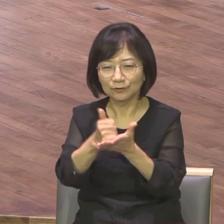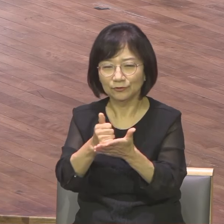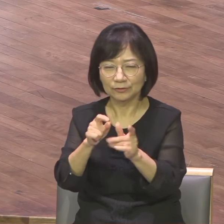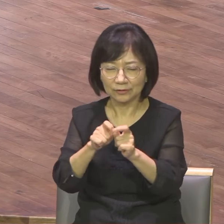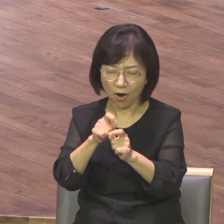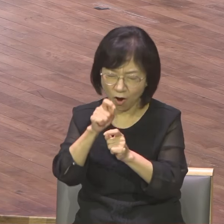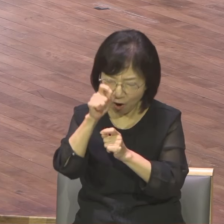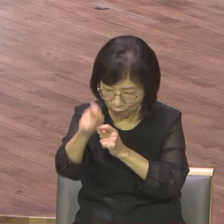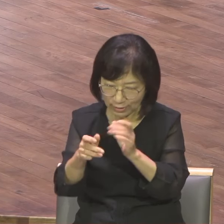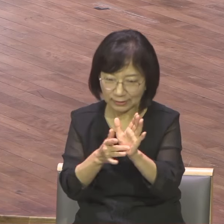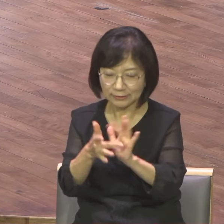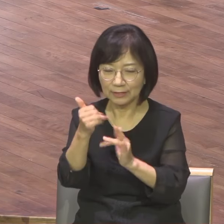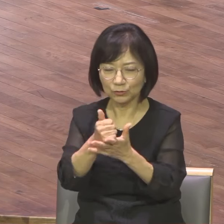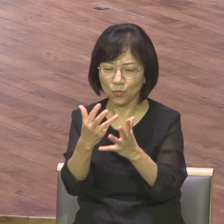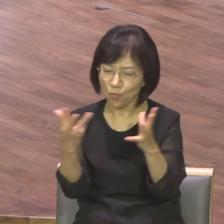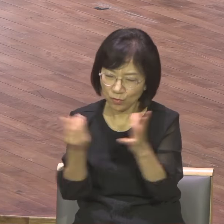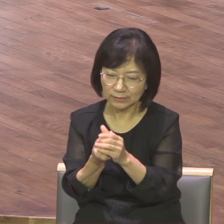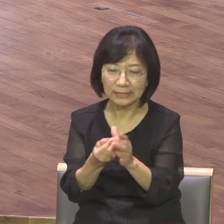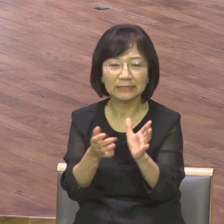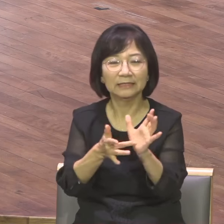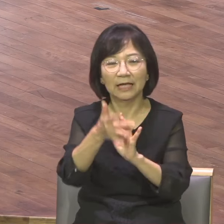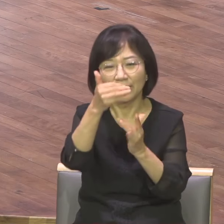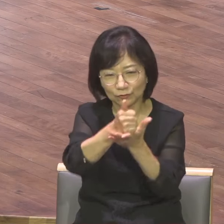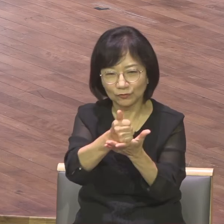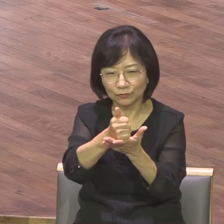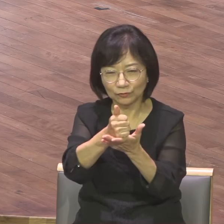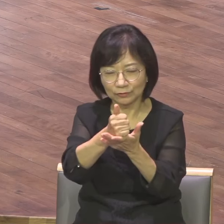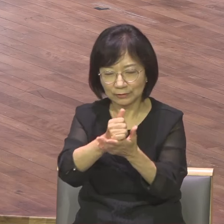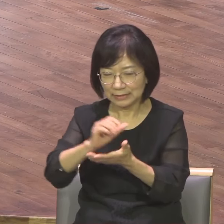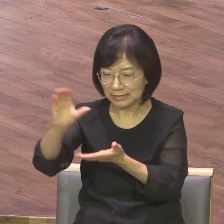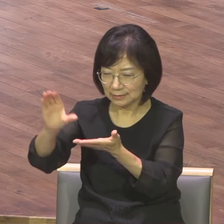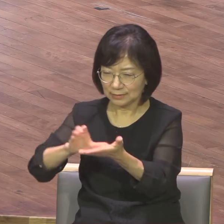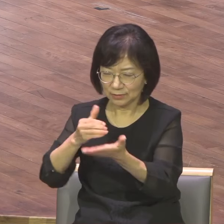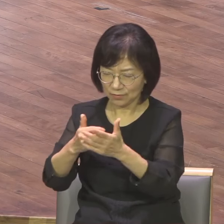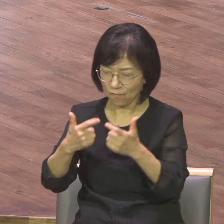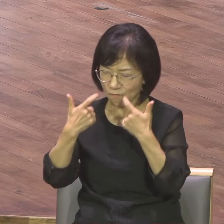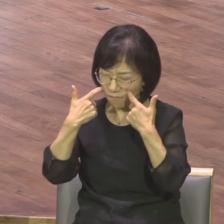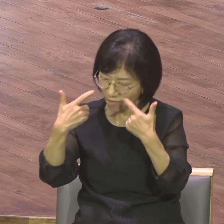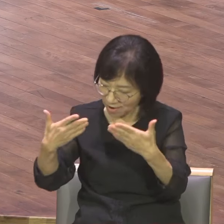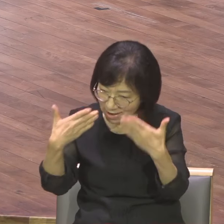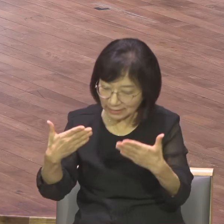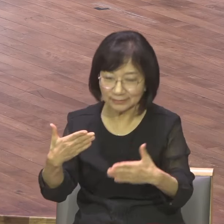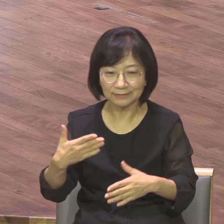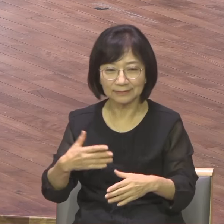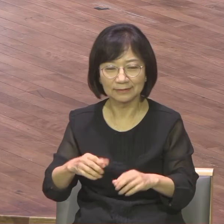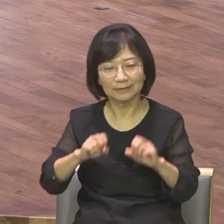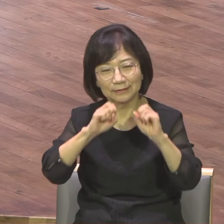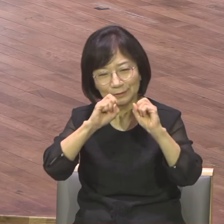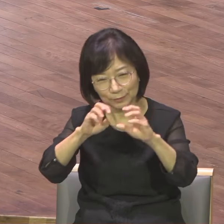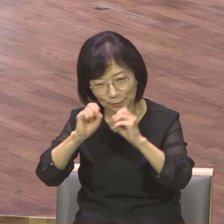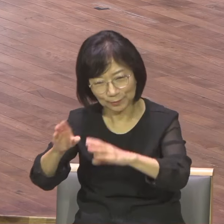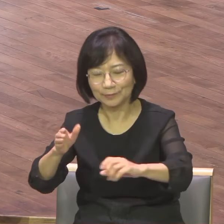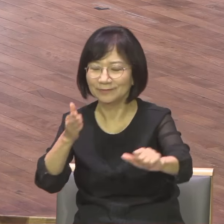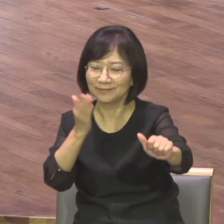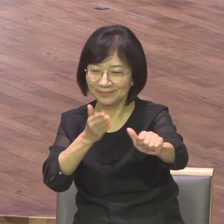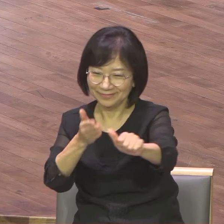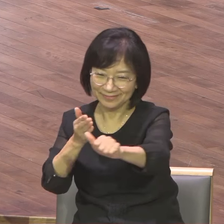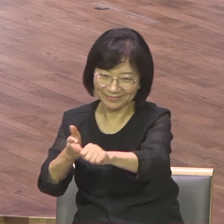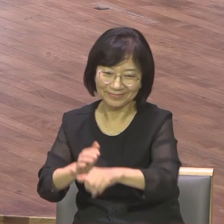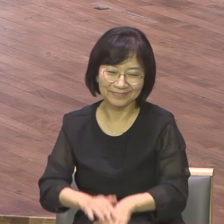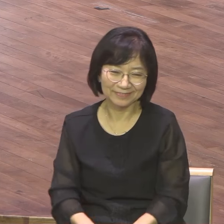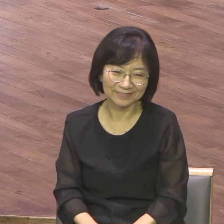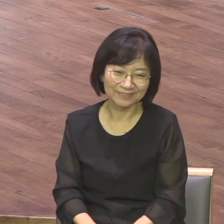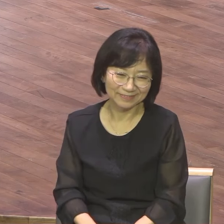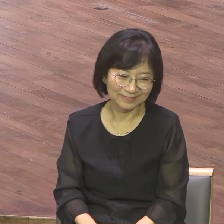아멘. 그분이 그리스도라고 외치고 있습니다. 여러분이 국내적으로 어떻게 하든지 간에